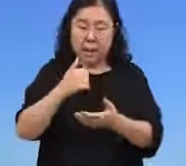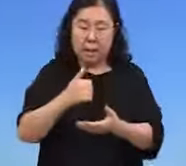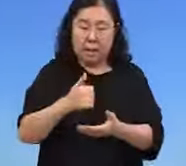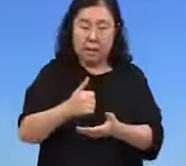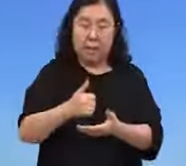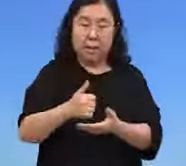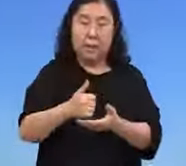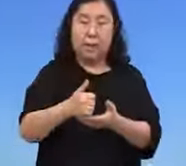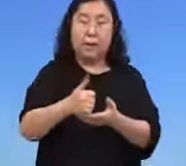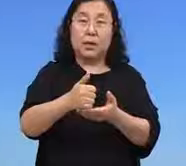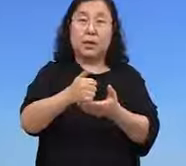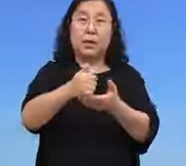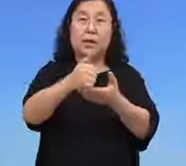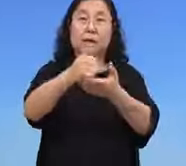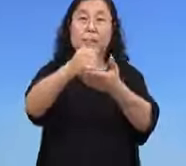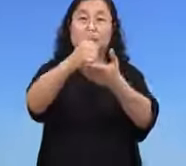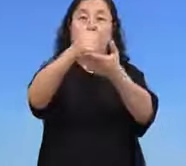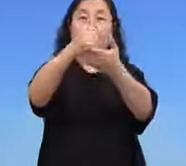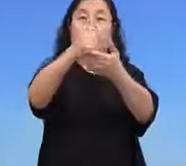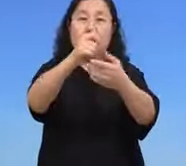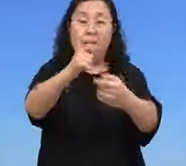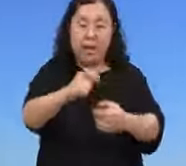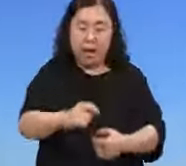하나님의 신실한